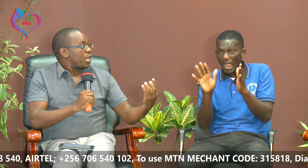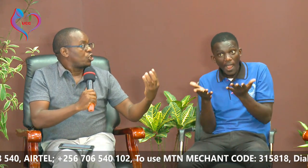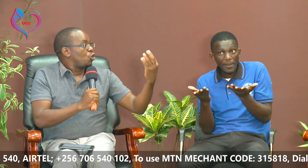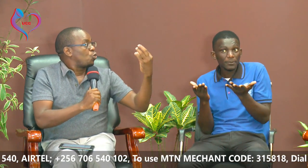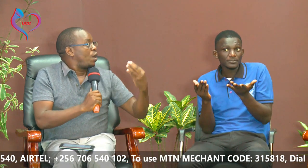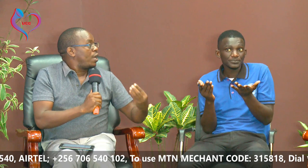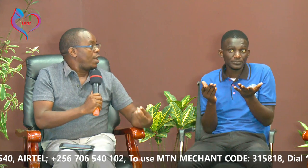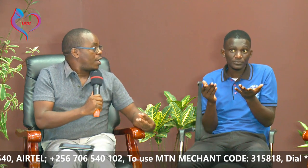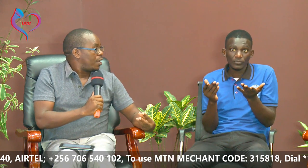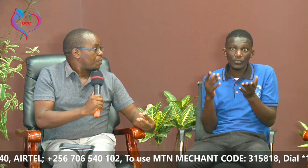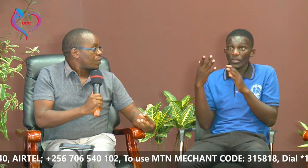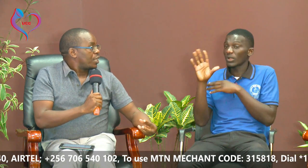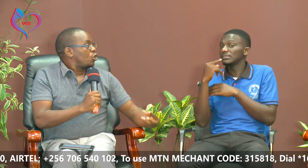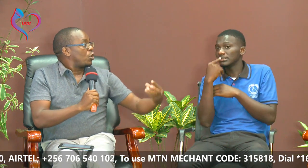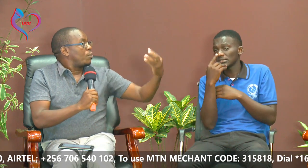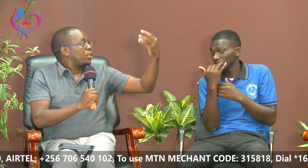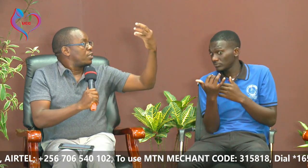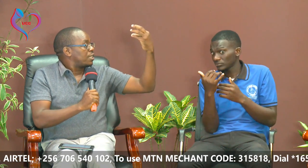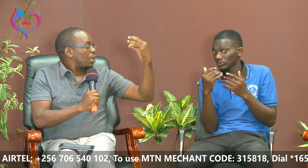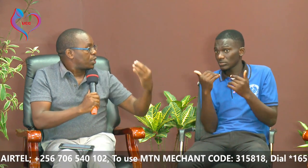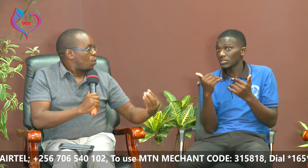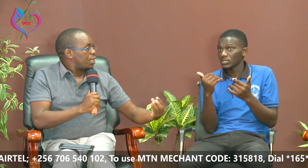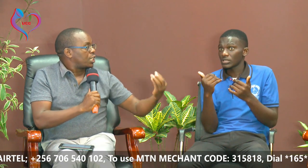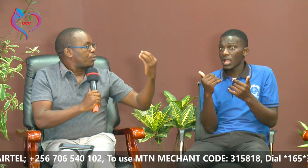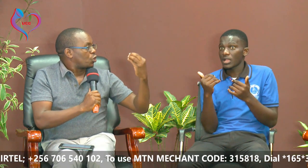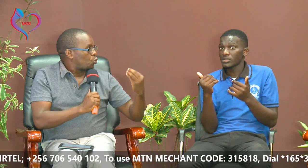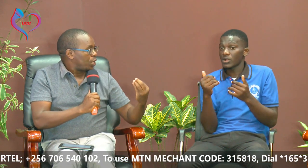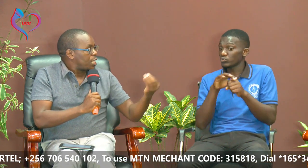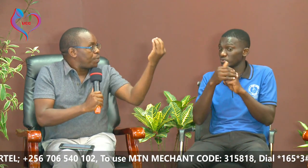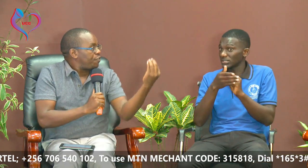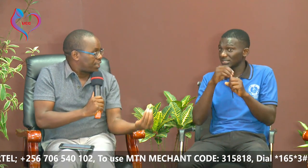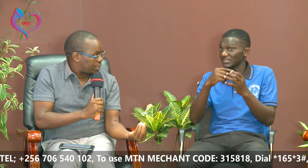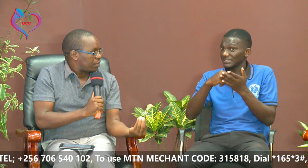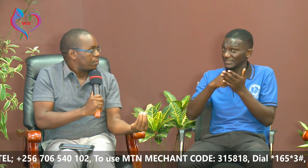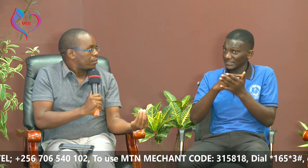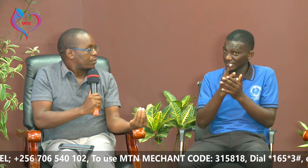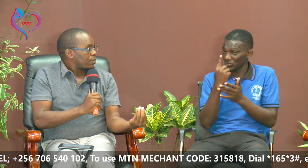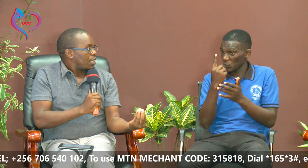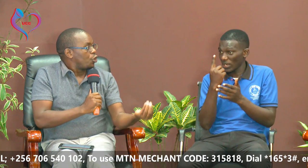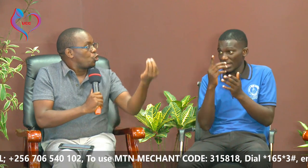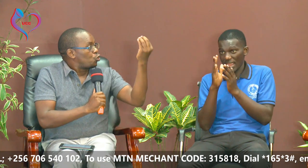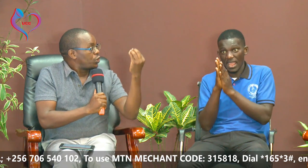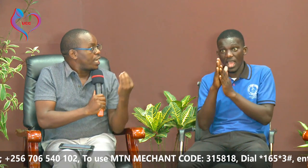product jyotwala najikolera mu Genesis chapter 1 ne chapter 2 eri perfect eno jyotute